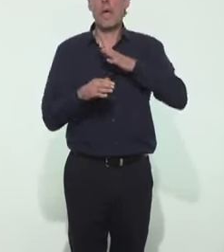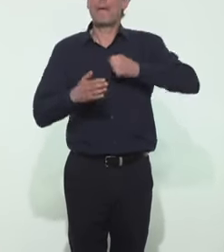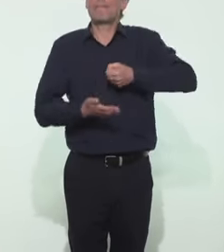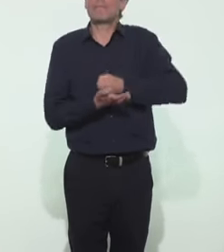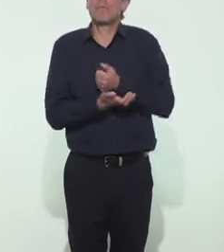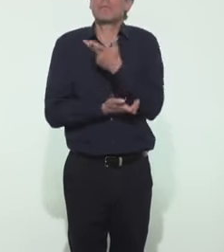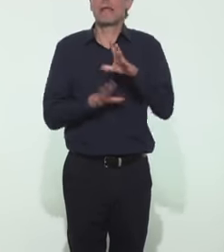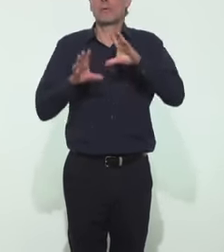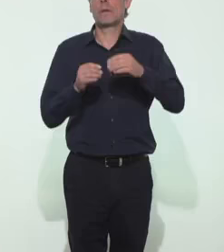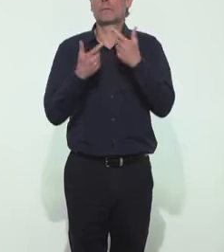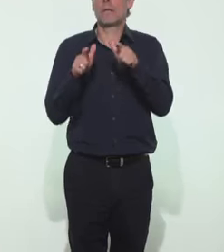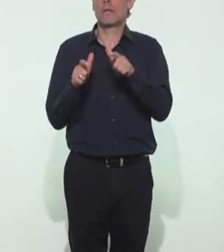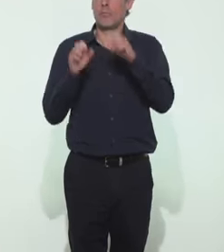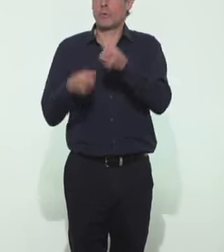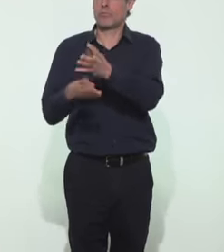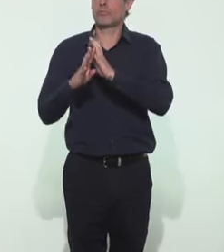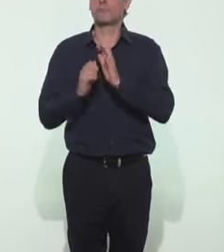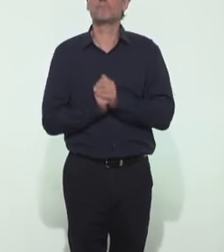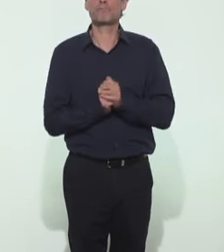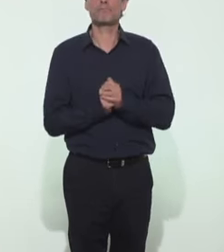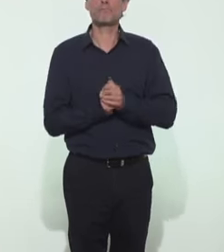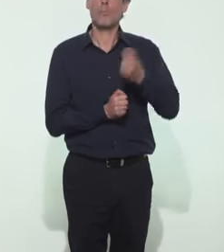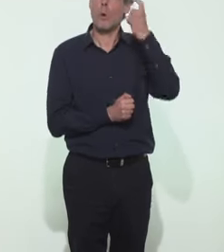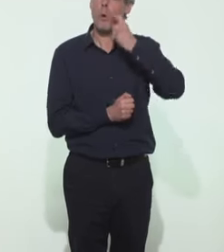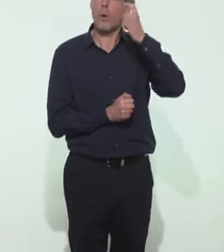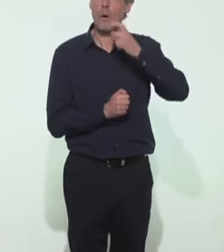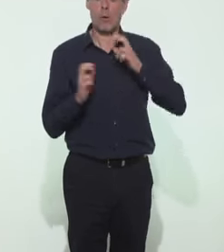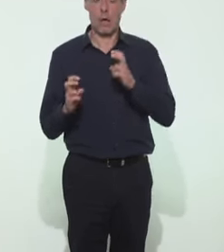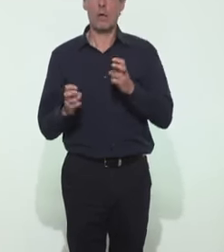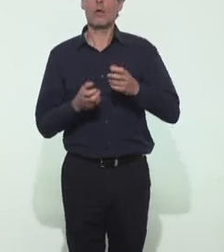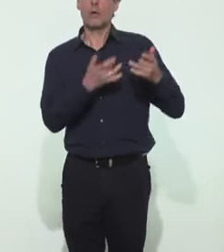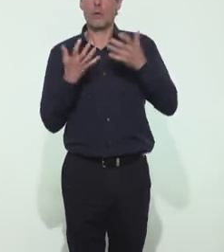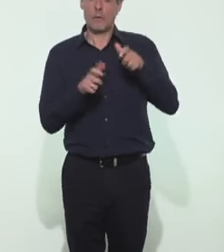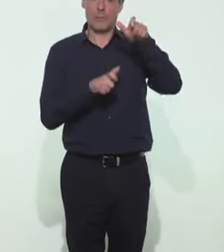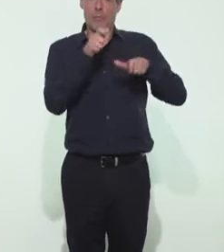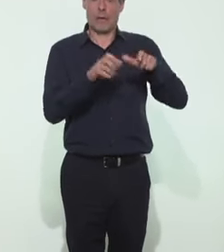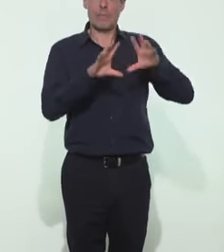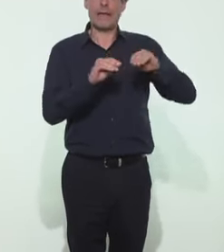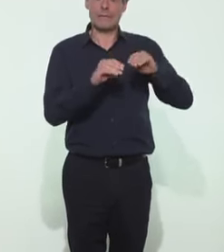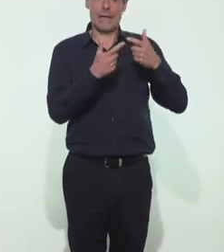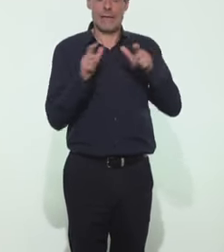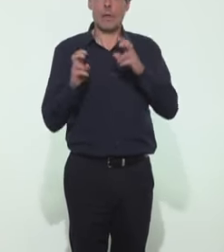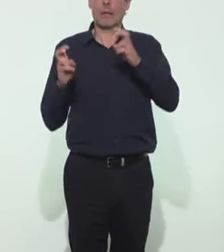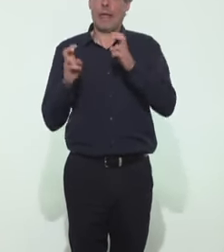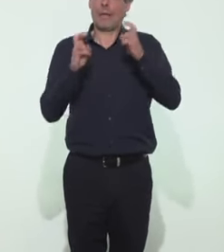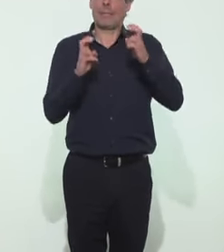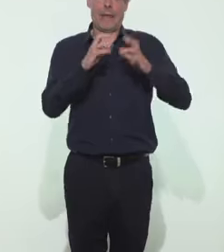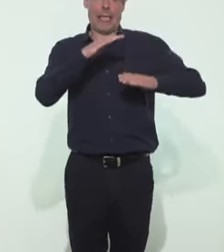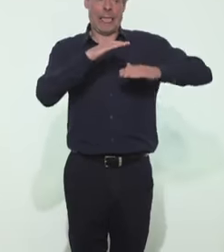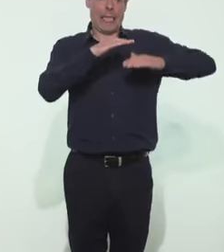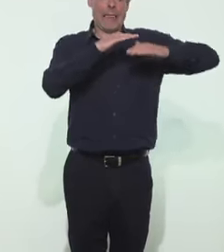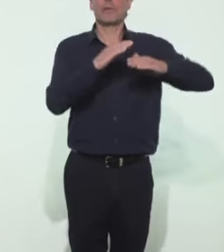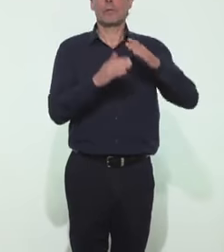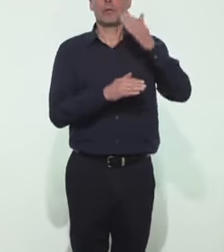disponible de lit on voit et vous l'avez souligné tout à l'heure que l'augmentation du nombre de lits nécessaires se réduit petit à petit et tant mieux